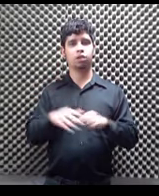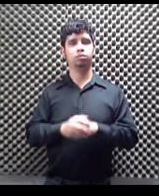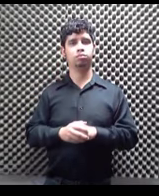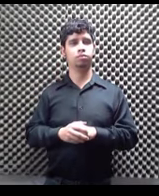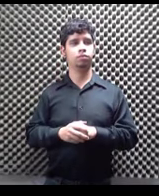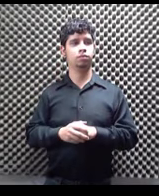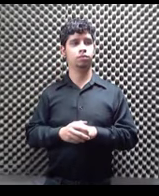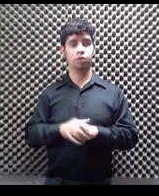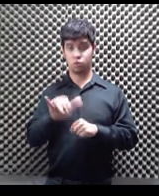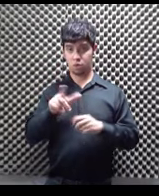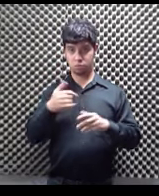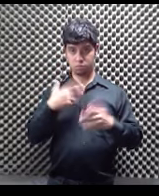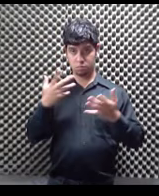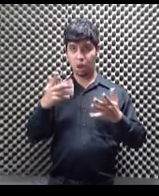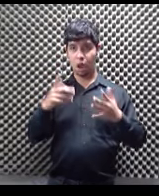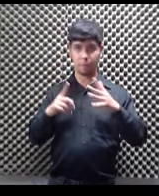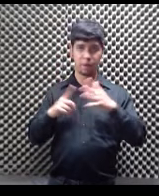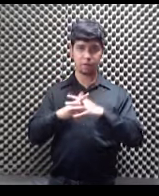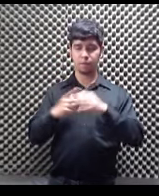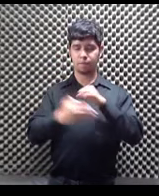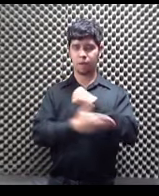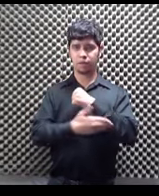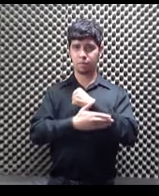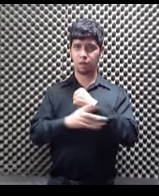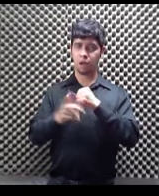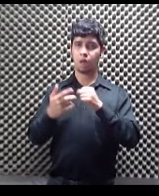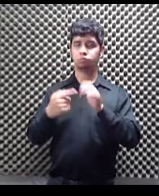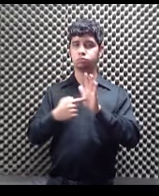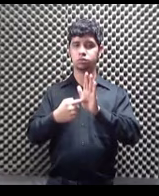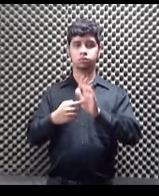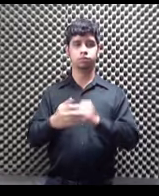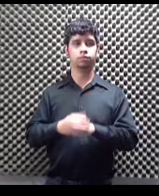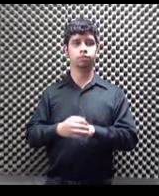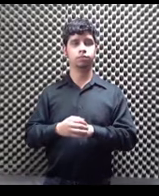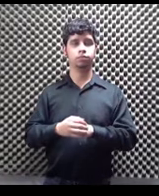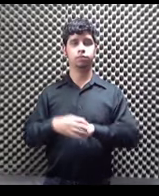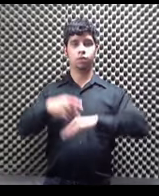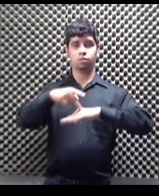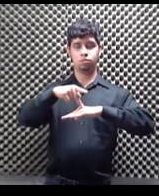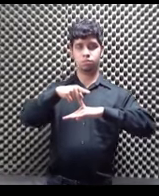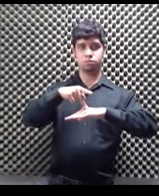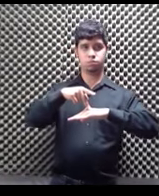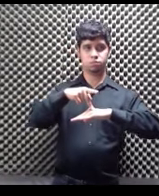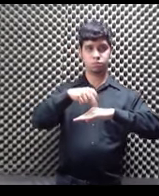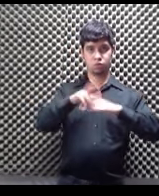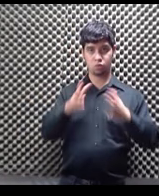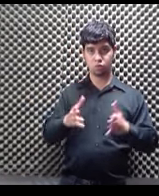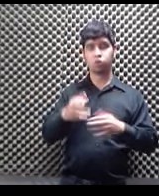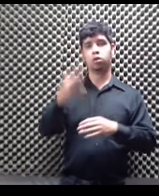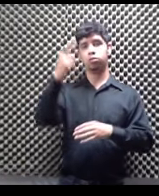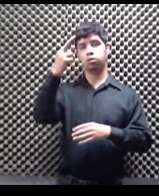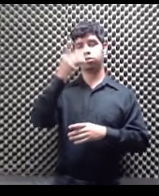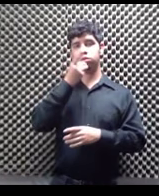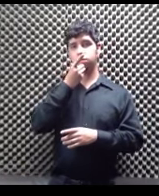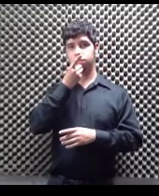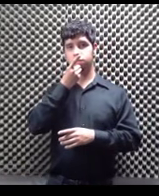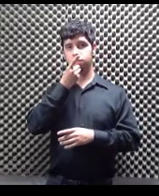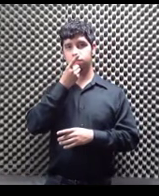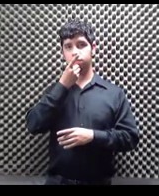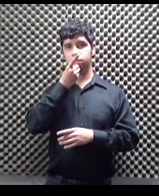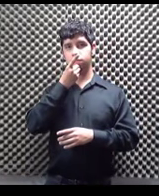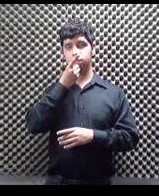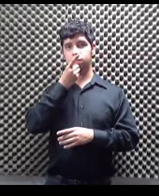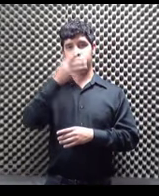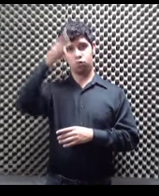países que van sí, a presentar? Sí, tenemos de... Tenemos ah, mira, ahí está la lista. Puerto Rico, República Dominicana. Ajá, con calma,